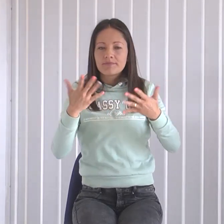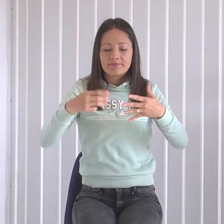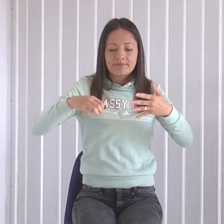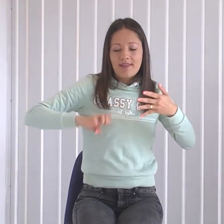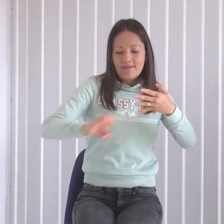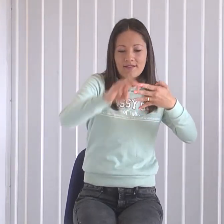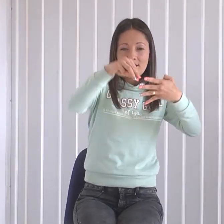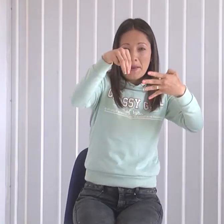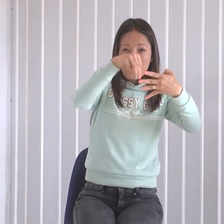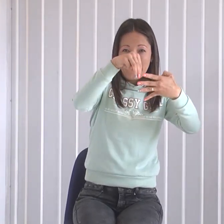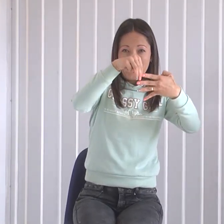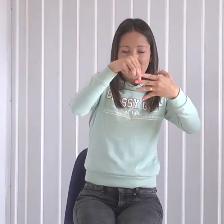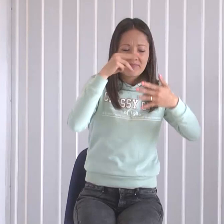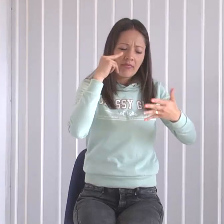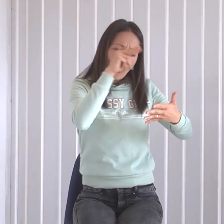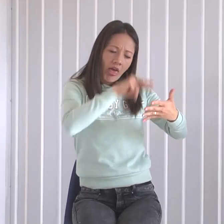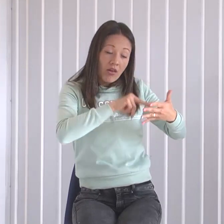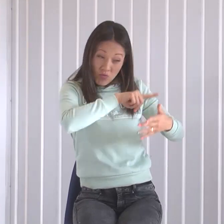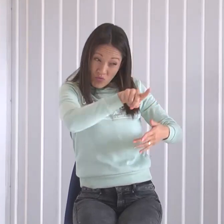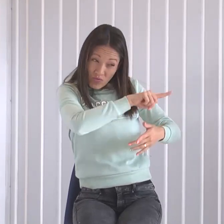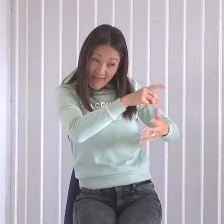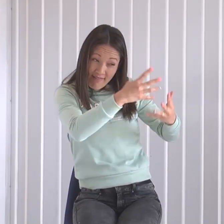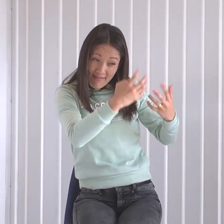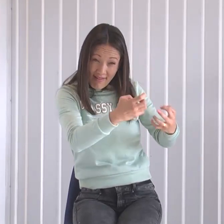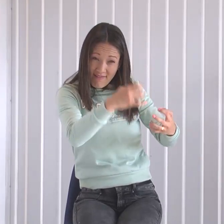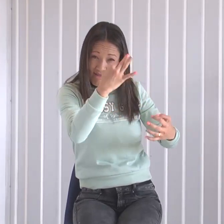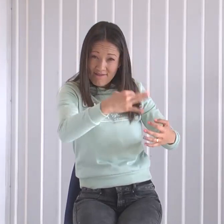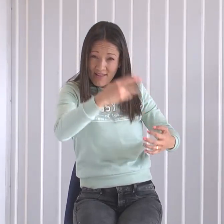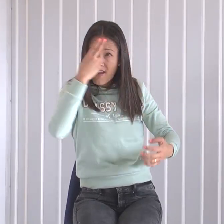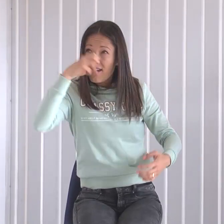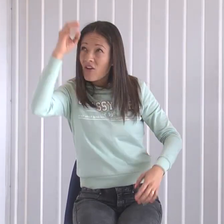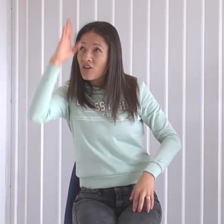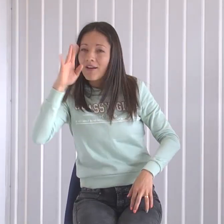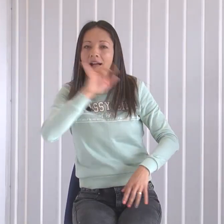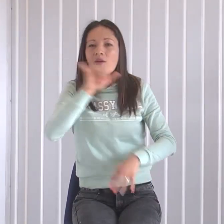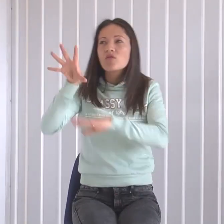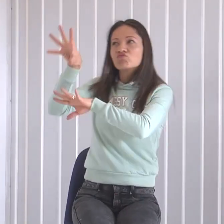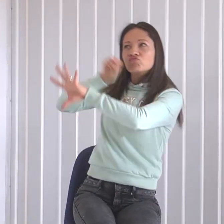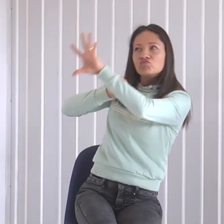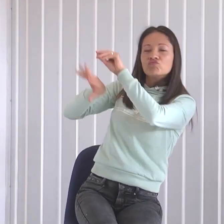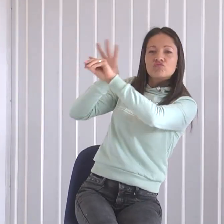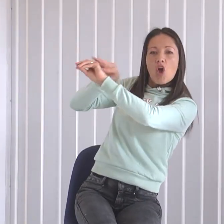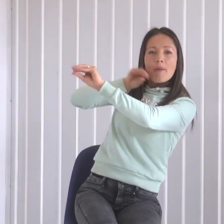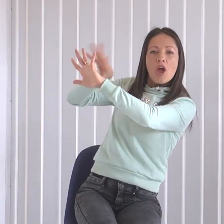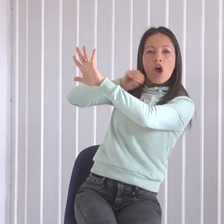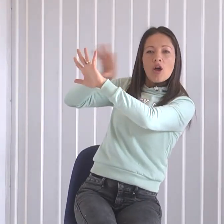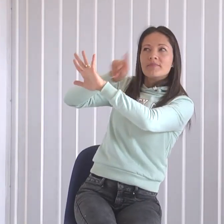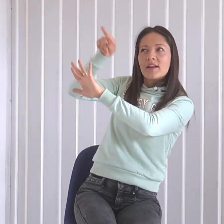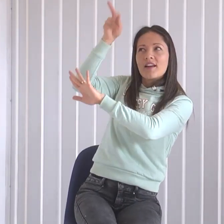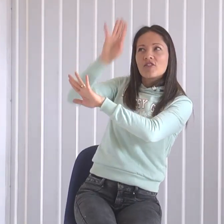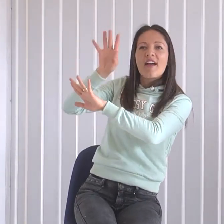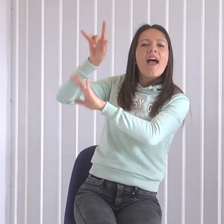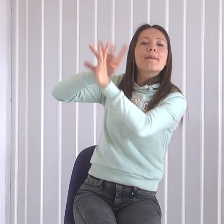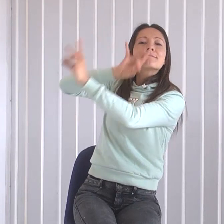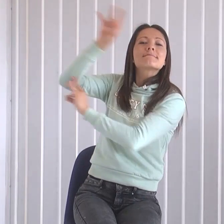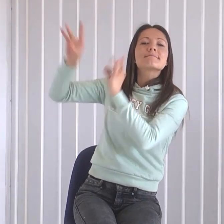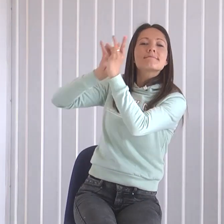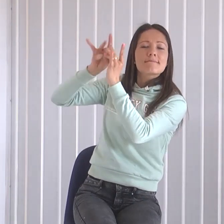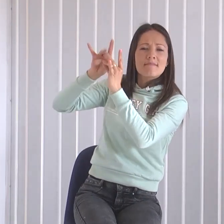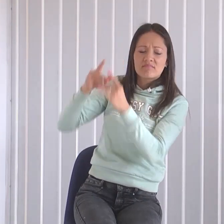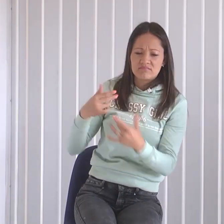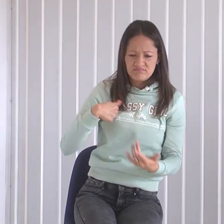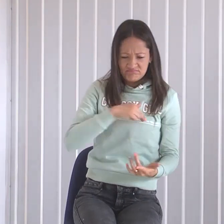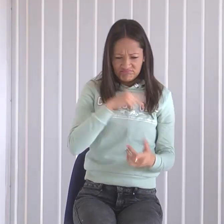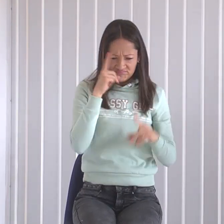si ustedes quieren ser verdaderos hijos de Dios, sean como su Padre, que es perfecto. Entonces nosotros nos diríamos, ¿cómo